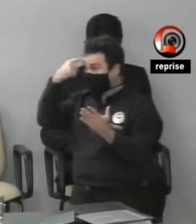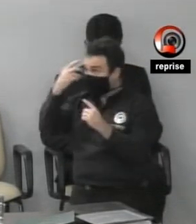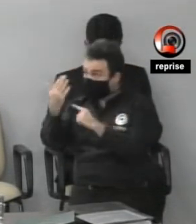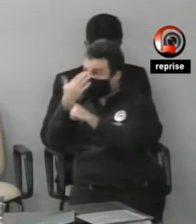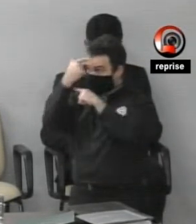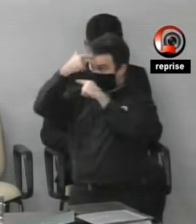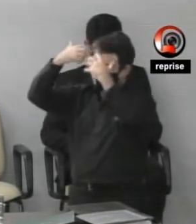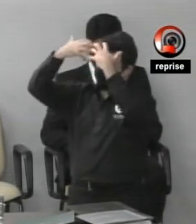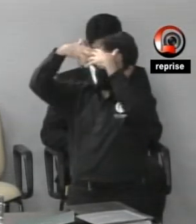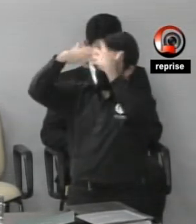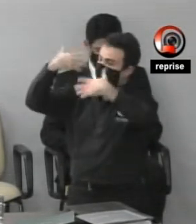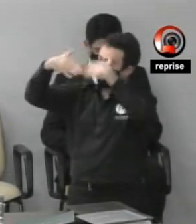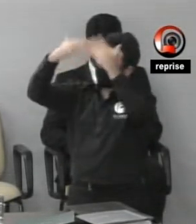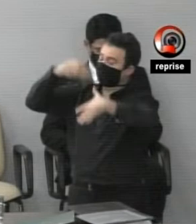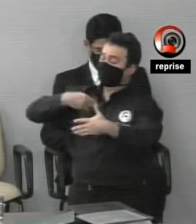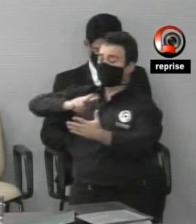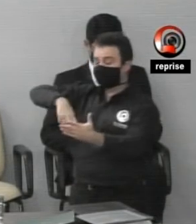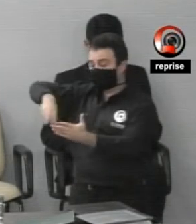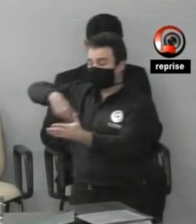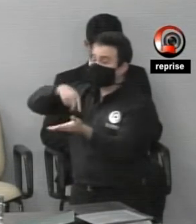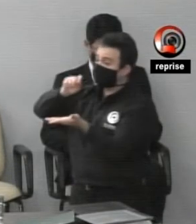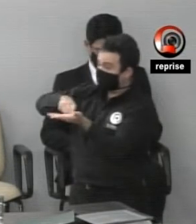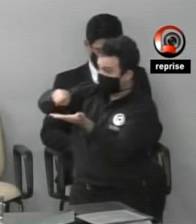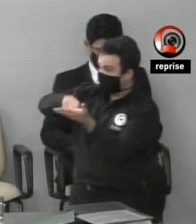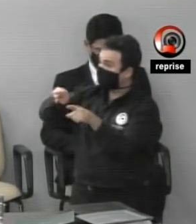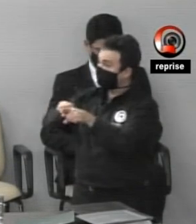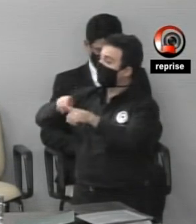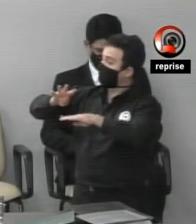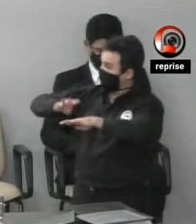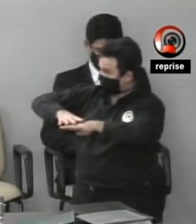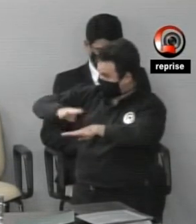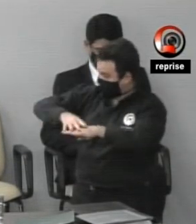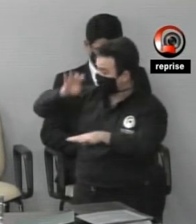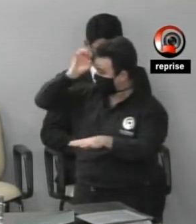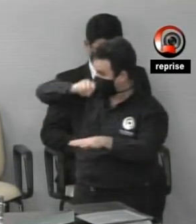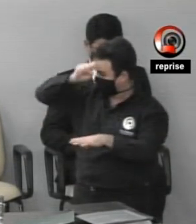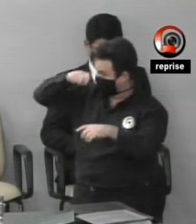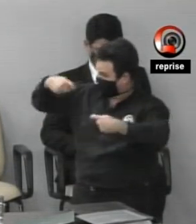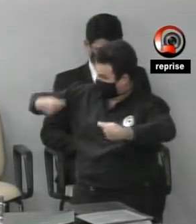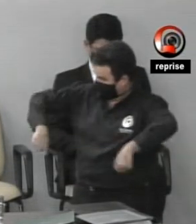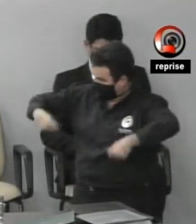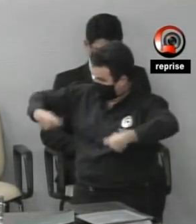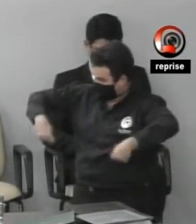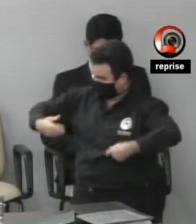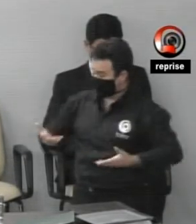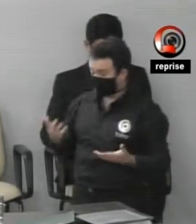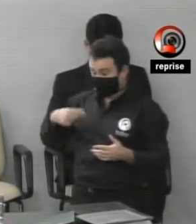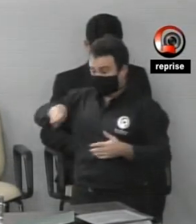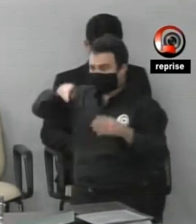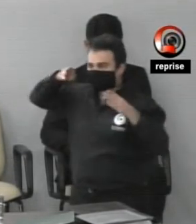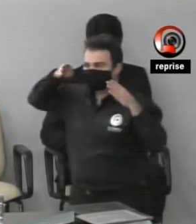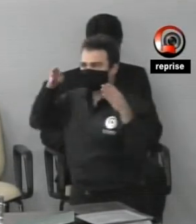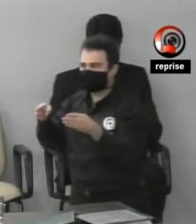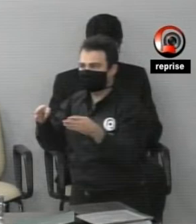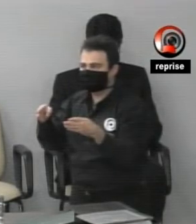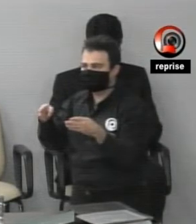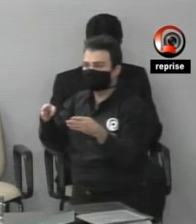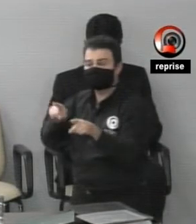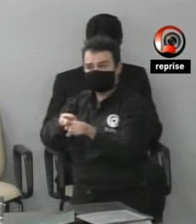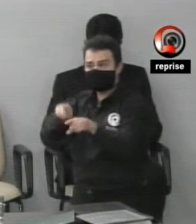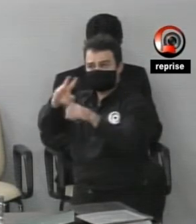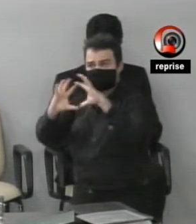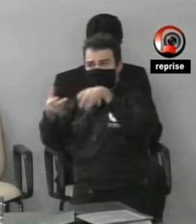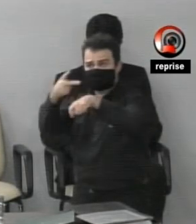a leitura, escrita e a matemática. E é nisso que nós vamos nos pautar, assim como outros países do mundo, assim